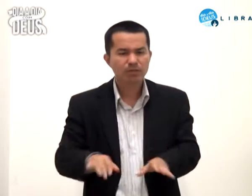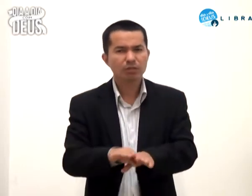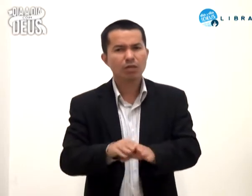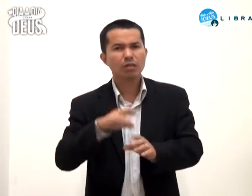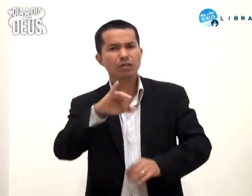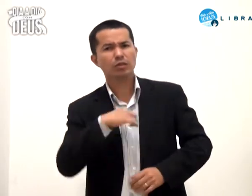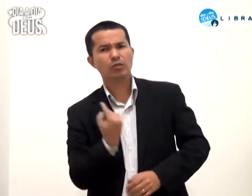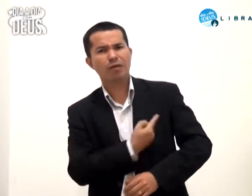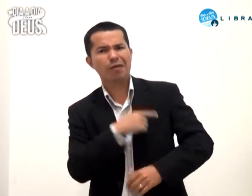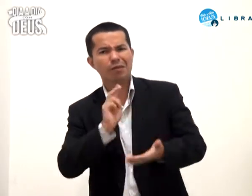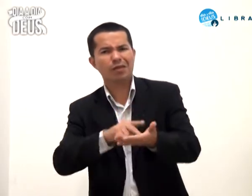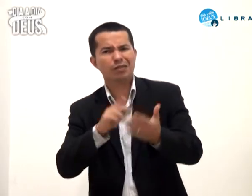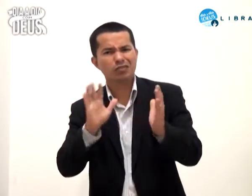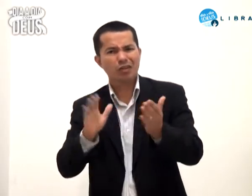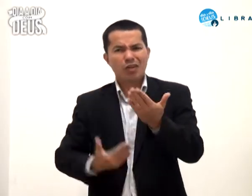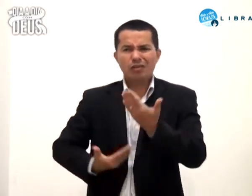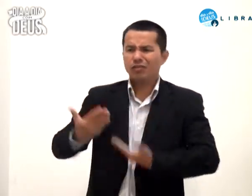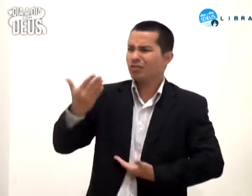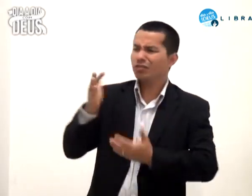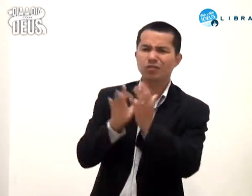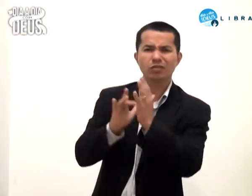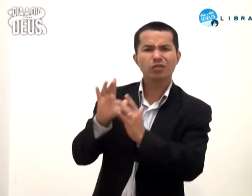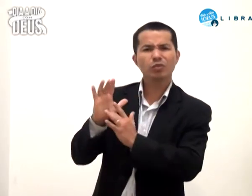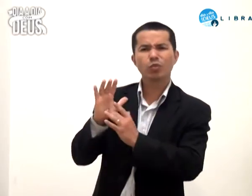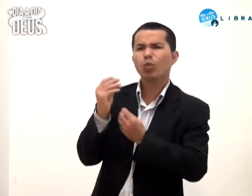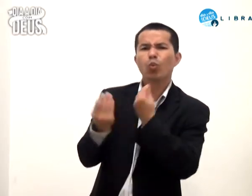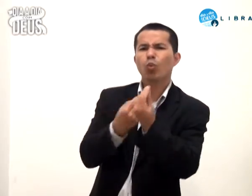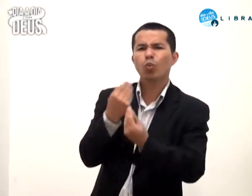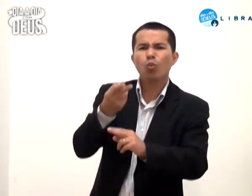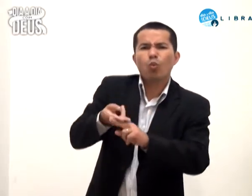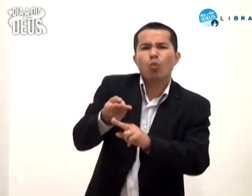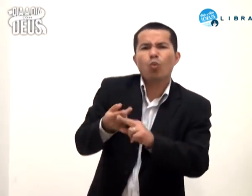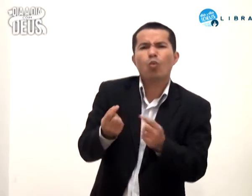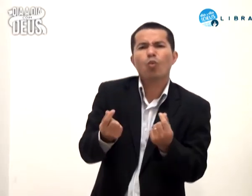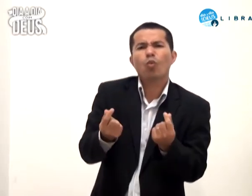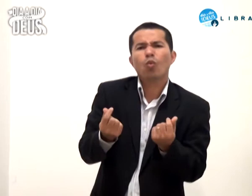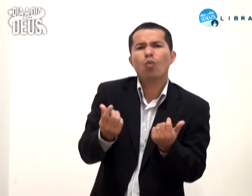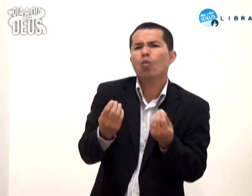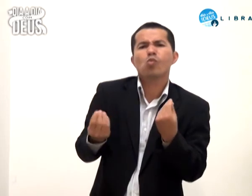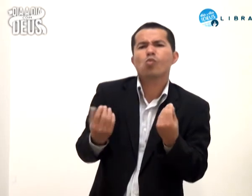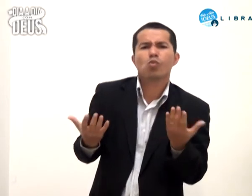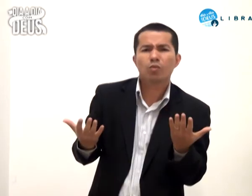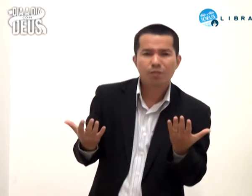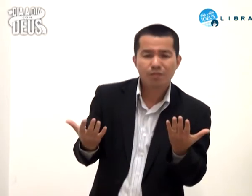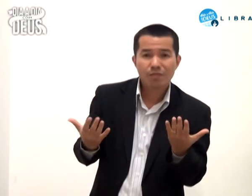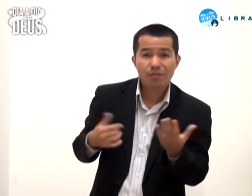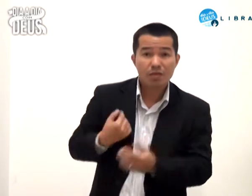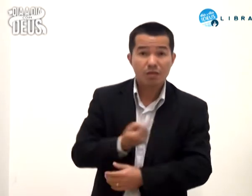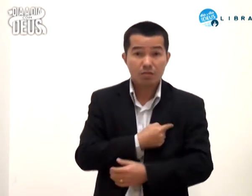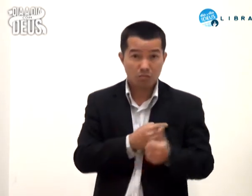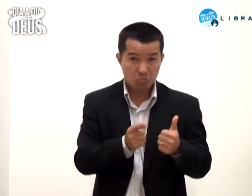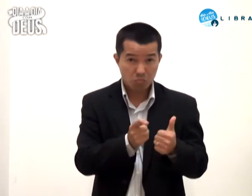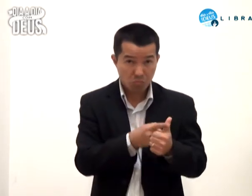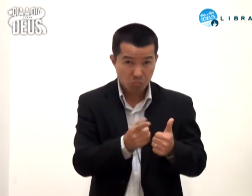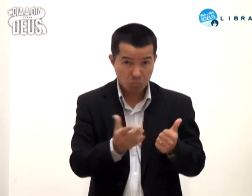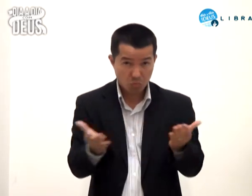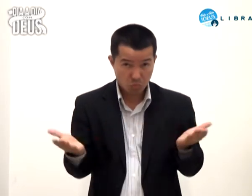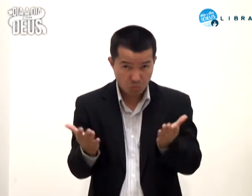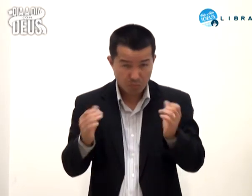então como devemos lidar com os nossos bens materiais? O primeiro princípio que a gente aprendeu hoje pela